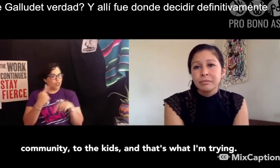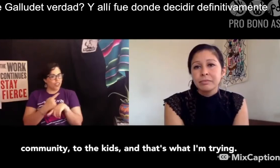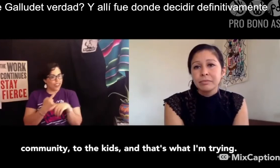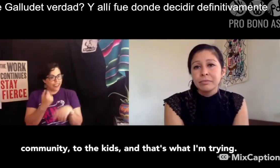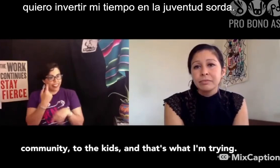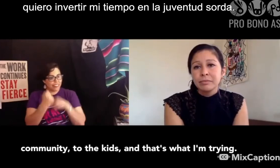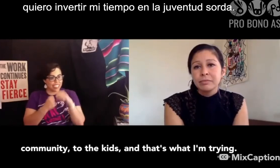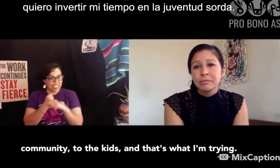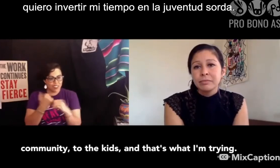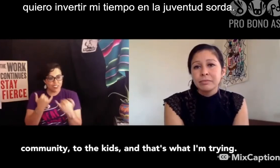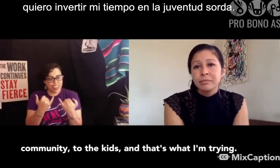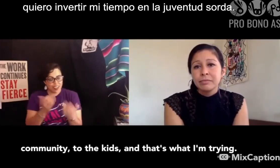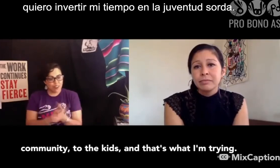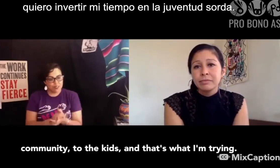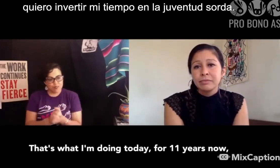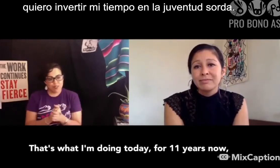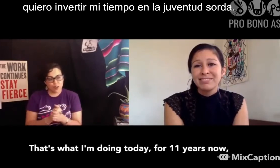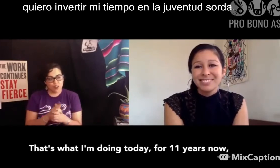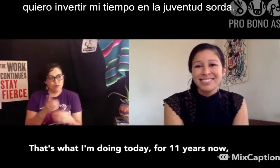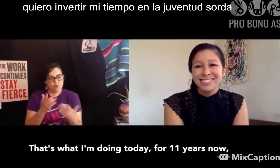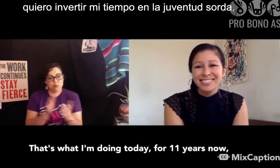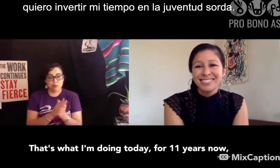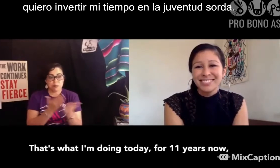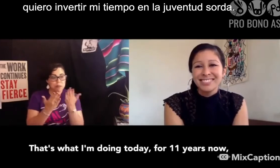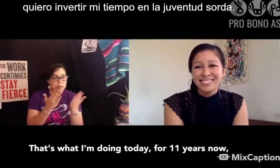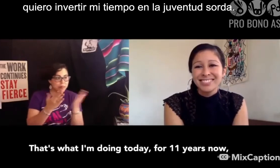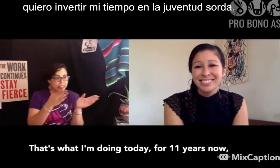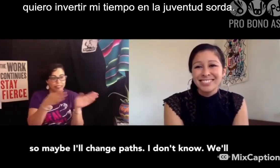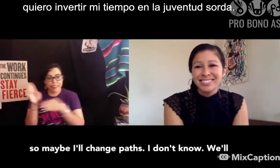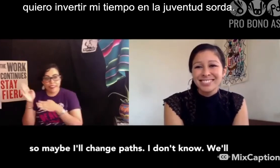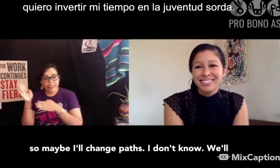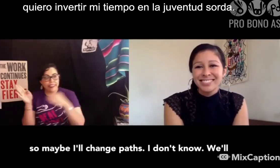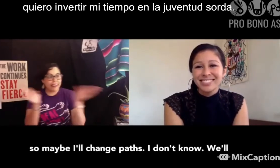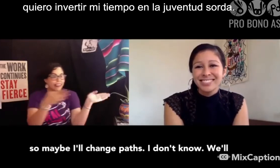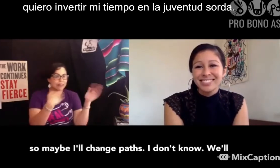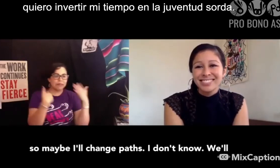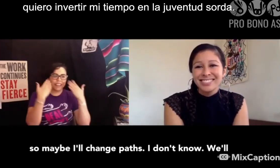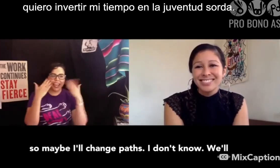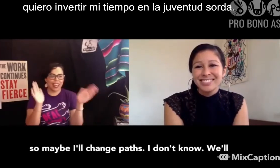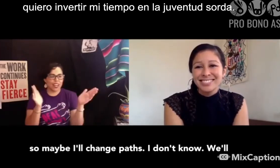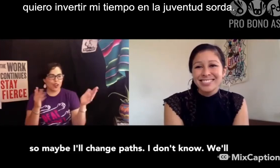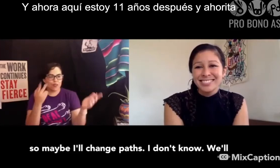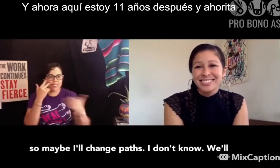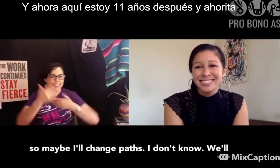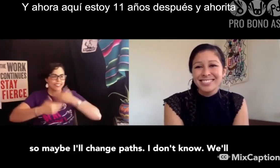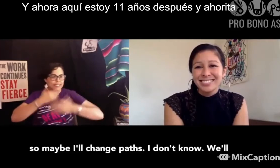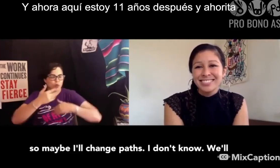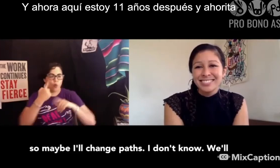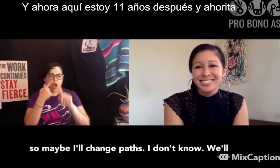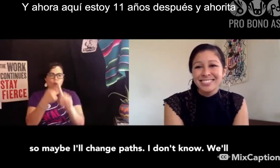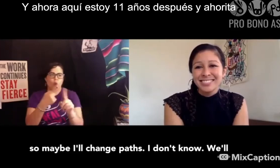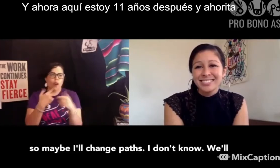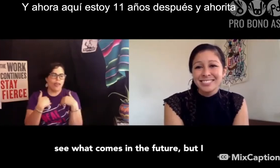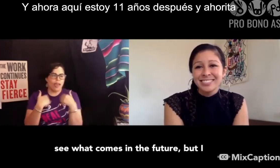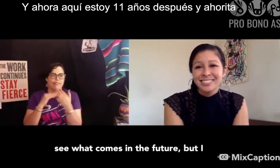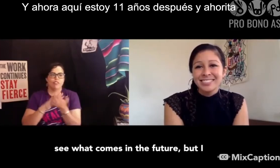donde decidí definitivamente quiero invertir mi tiempo en la juventud sorda. Y